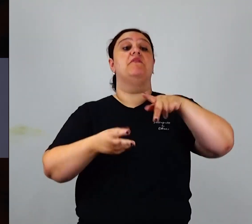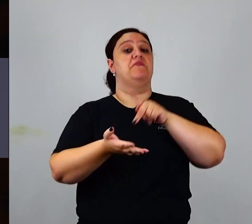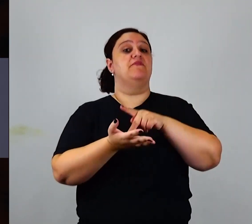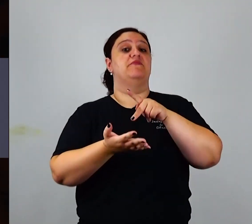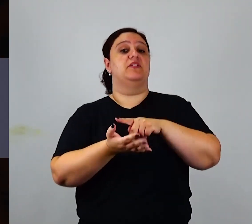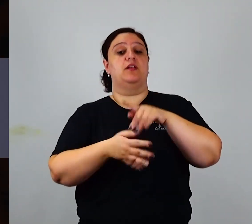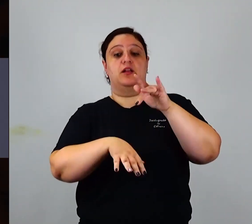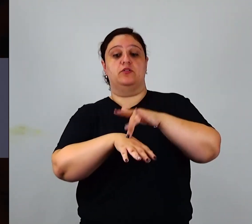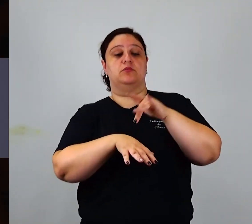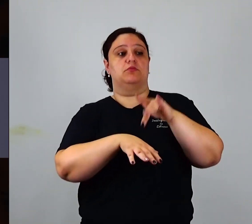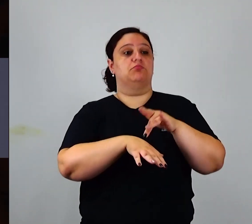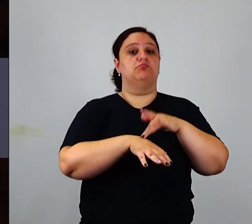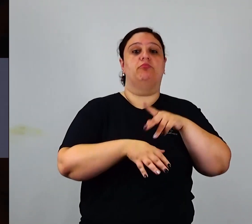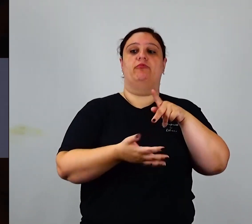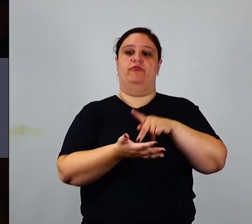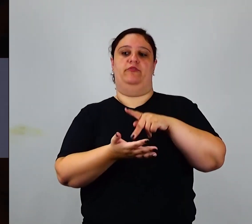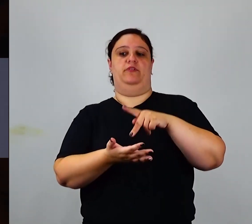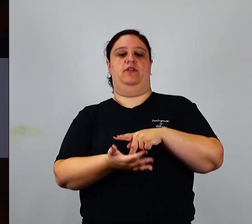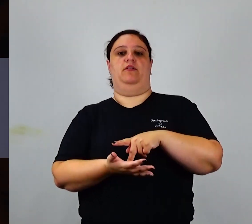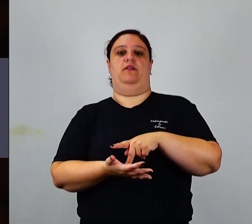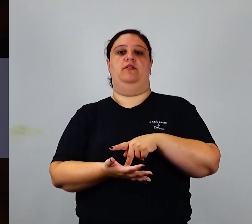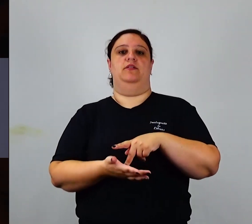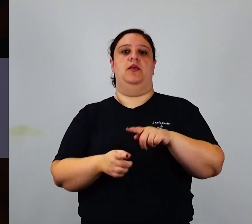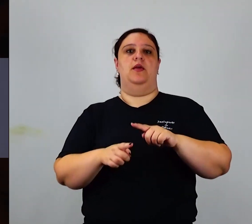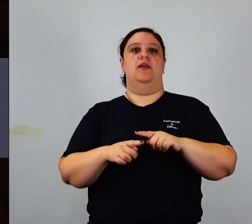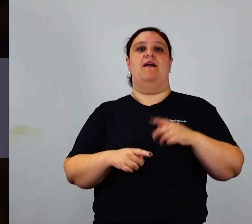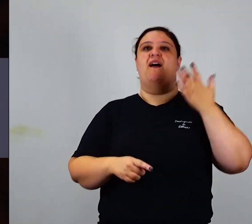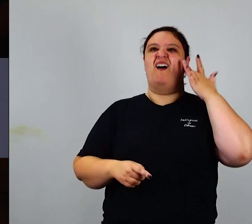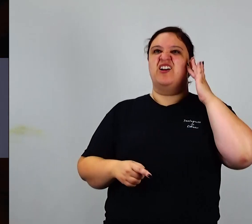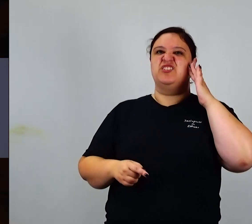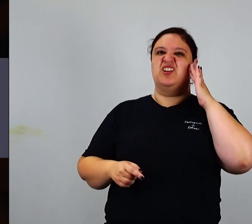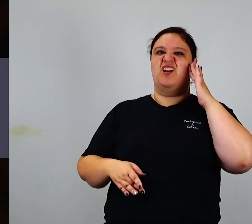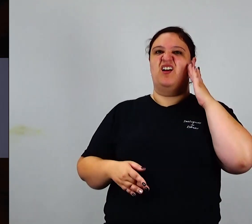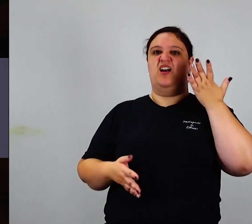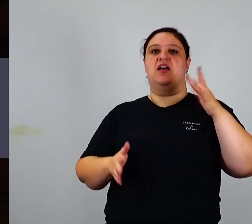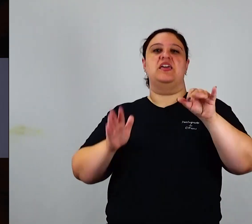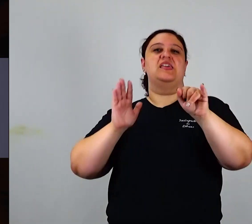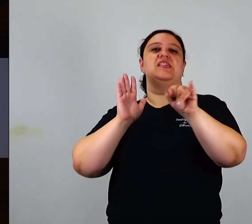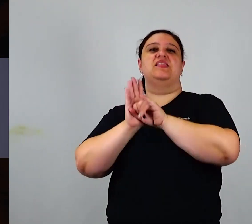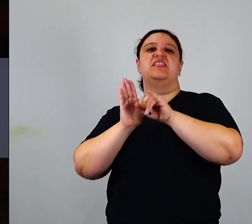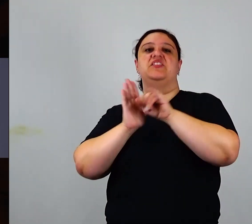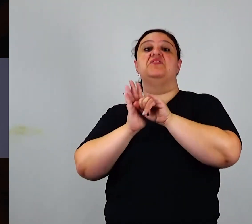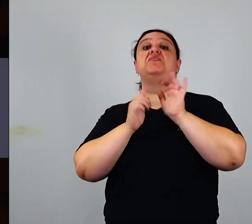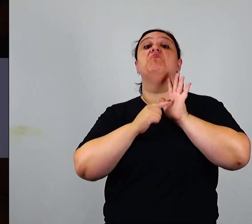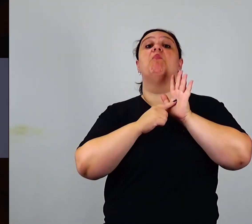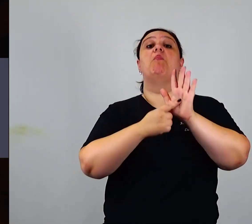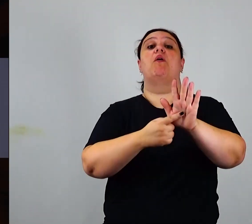pode tocar. E aí acha que a identidade das pessoas é aquilo que elas